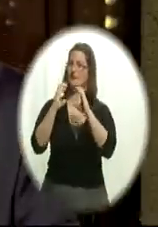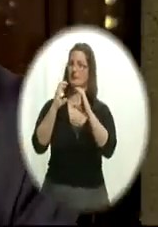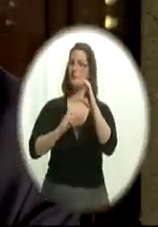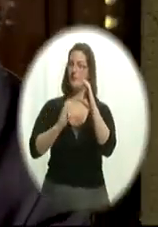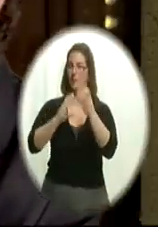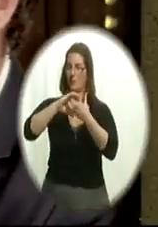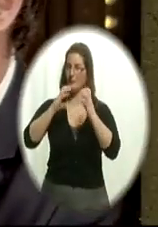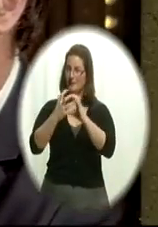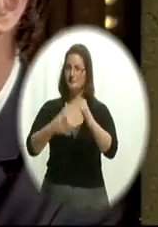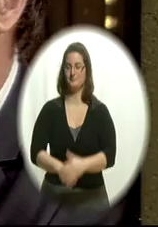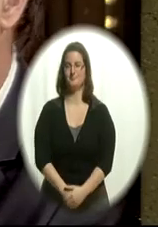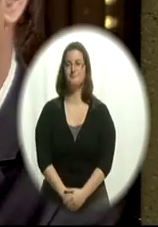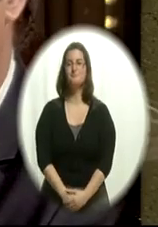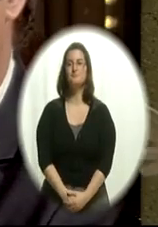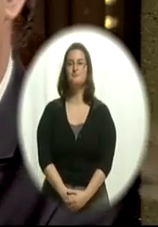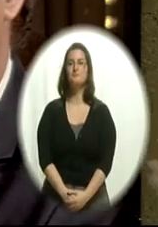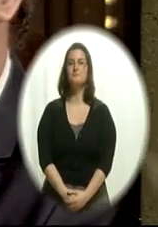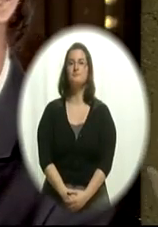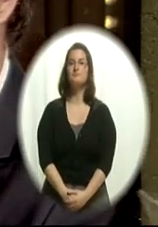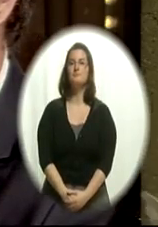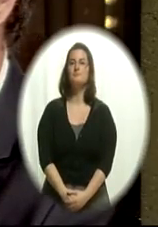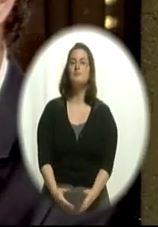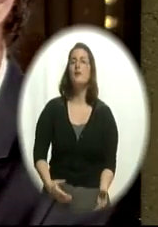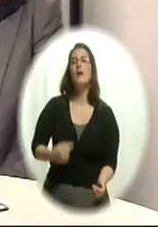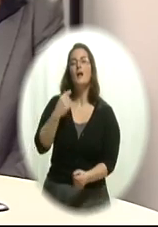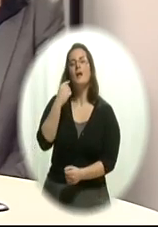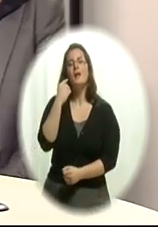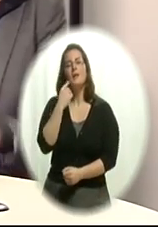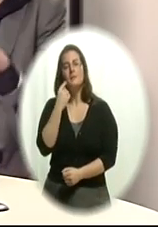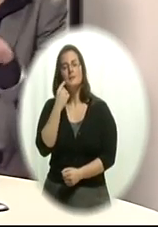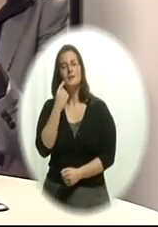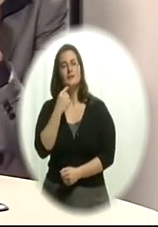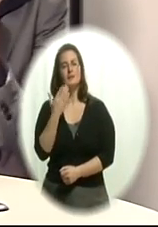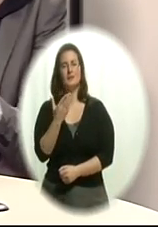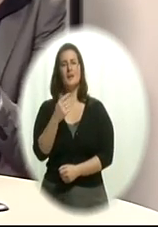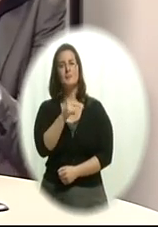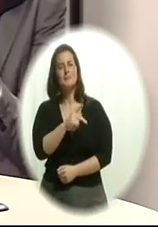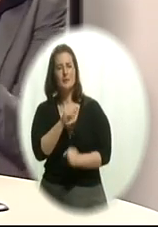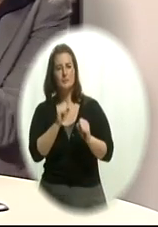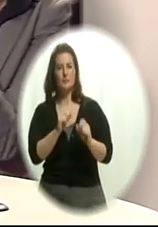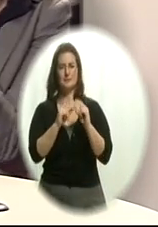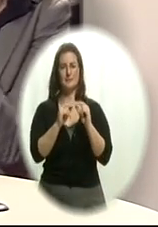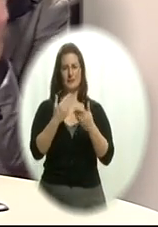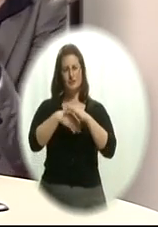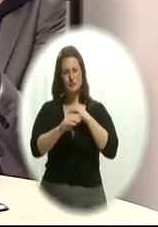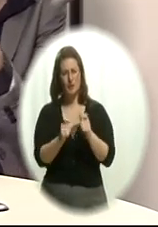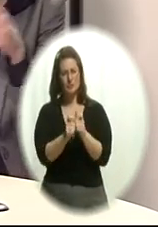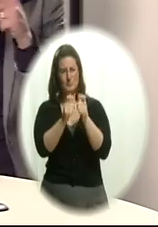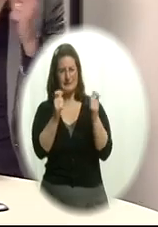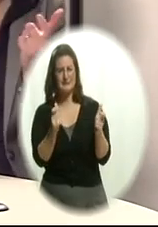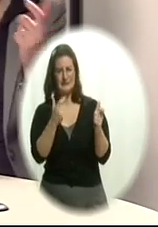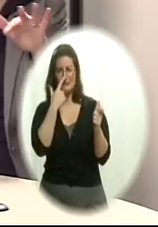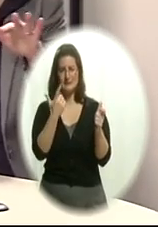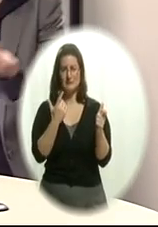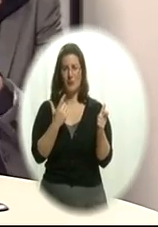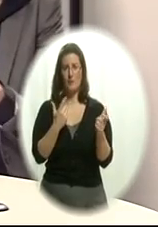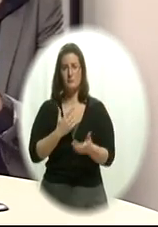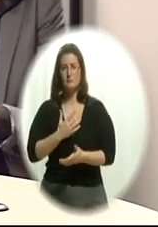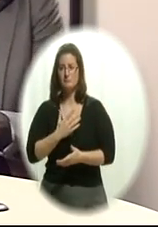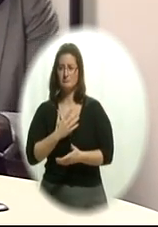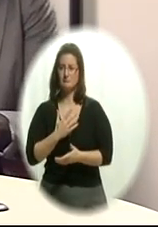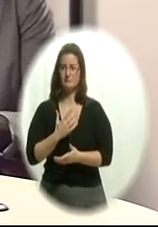voilà, évidemment. Émilie, Pascal, est-ce que vous pouvez nous expliquer un petit peu au niveau des entreprises, est-ce qu'il y a une appréhension justement à recruter une